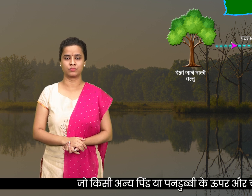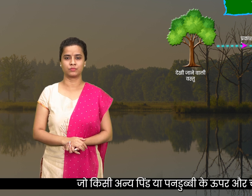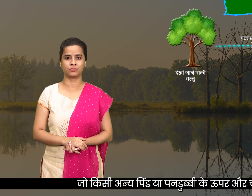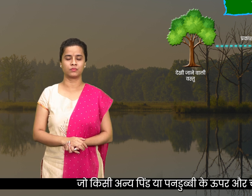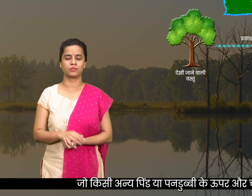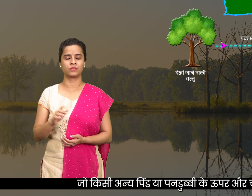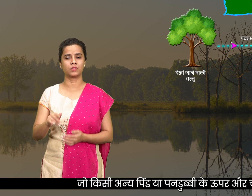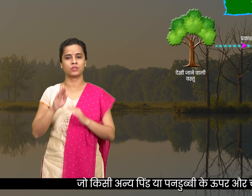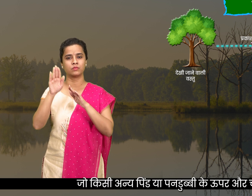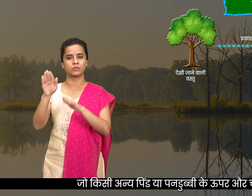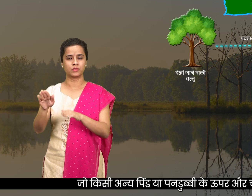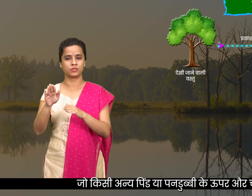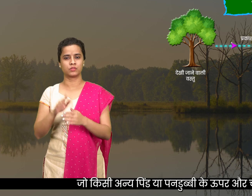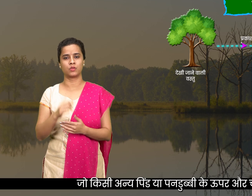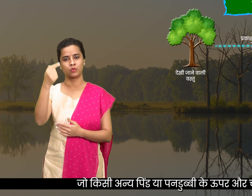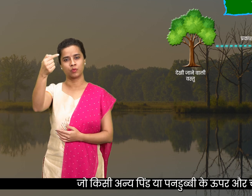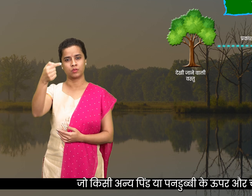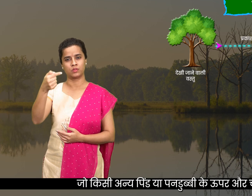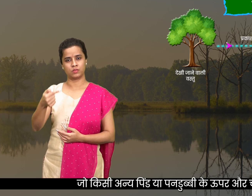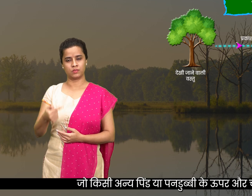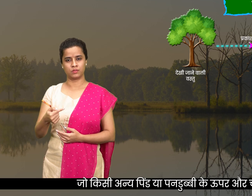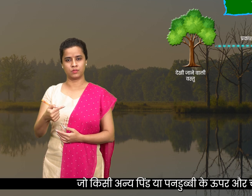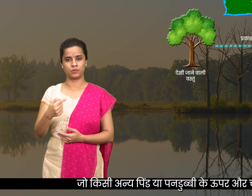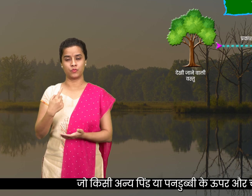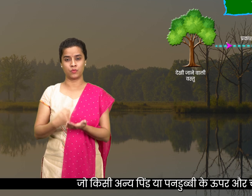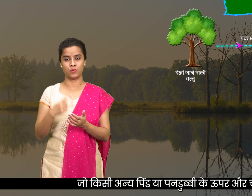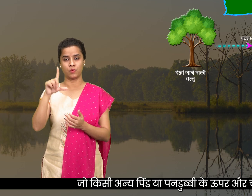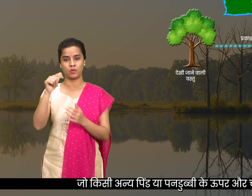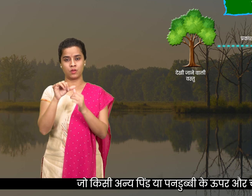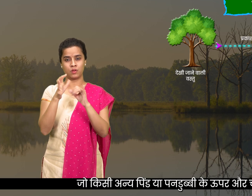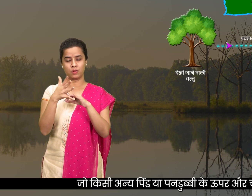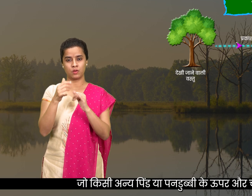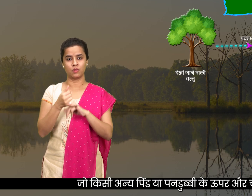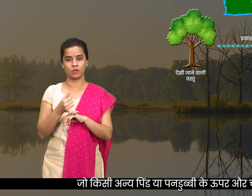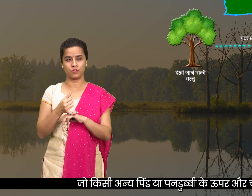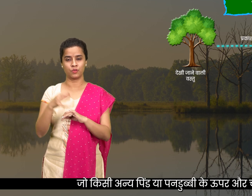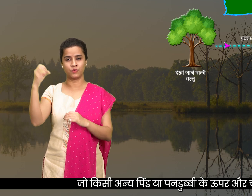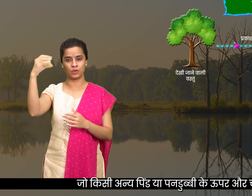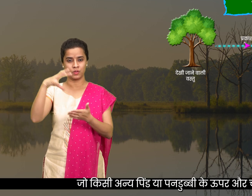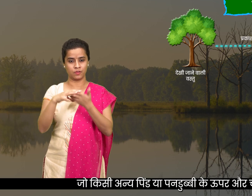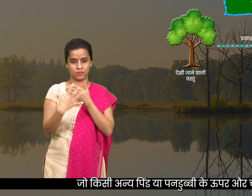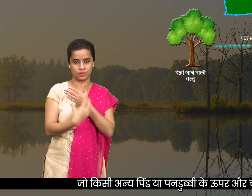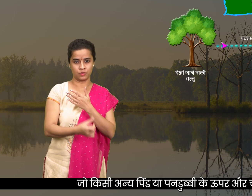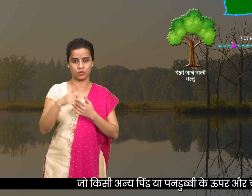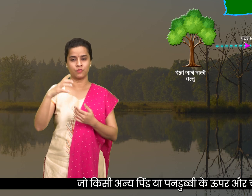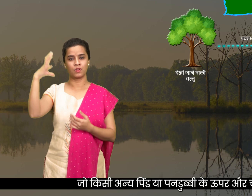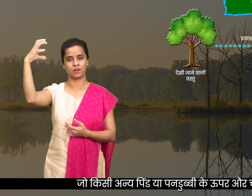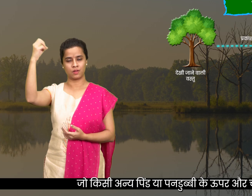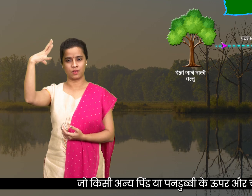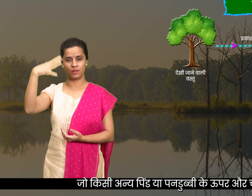जो किसी अन्य पिंड या पनडुब्बी के ऊपर और चारों ओर है।